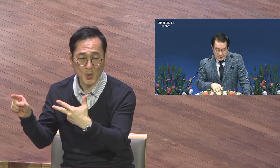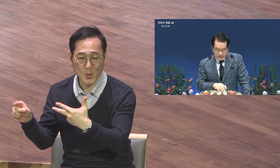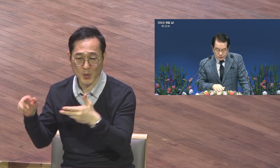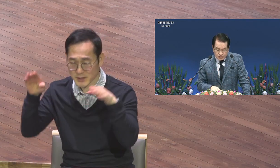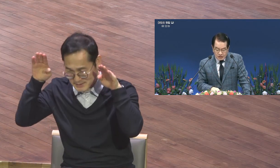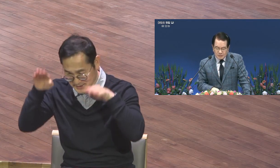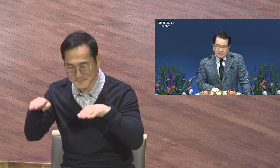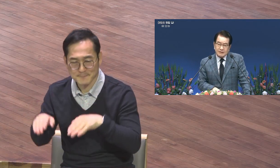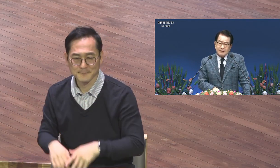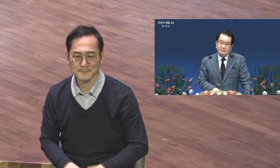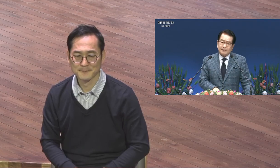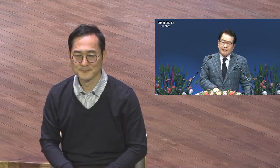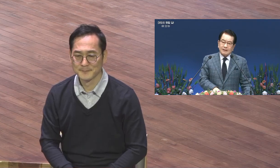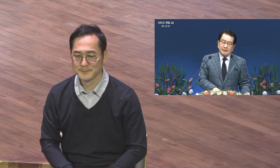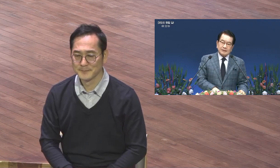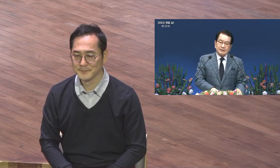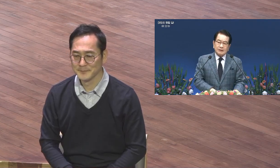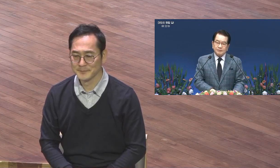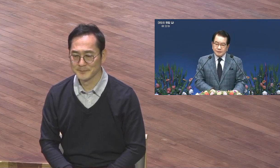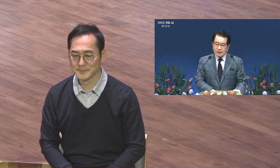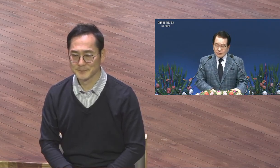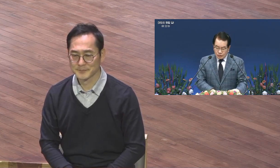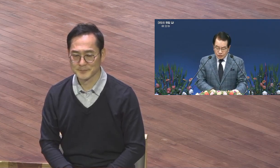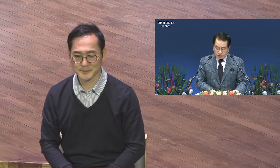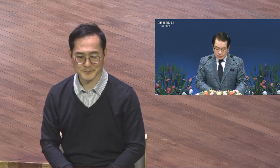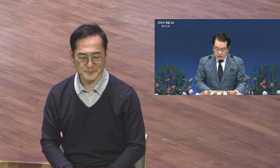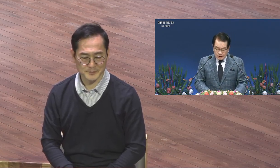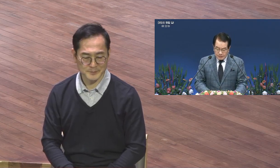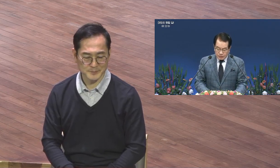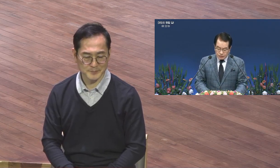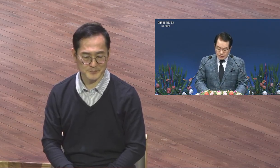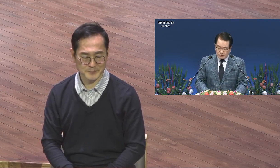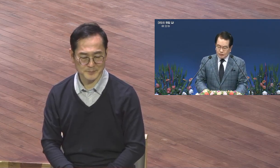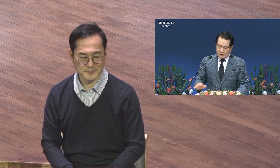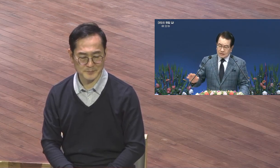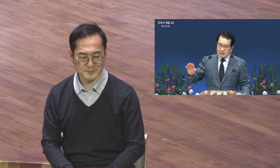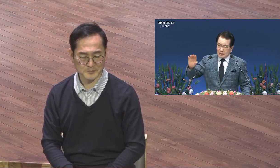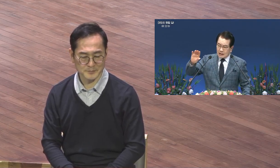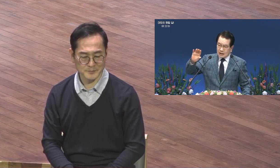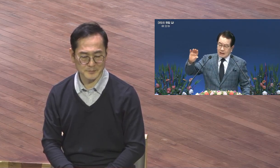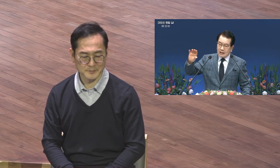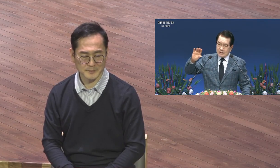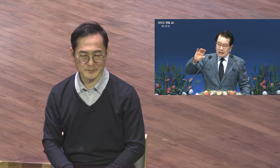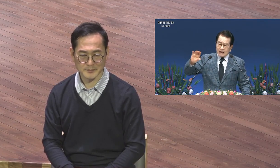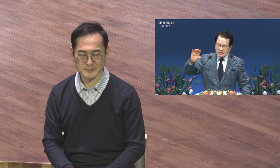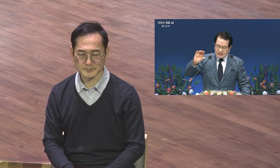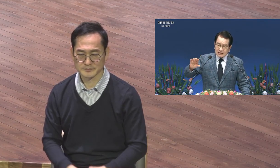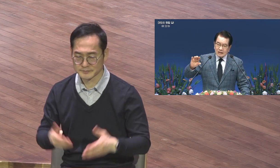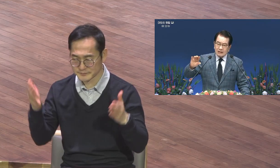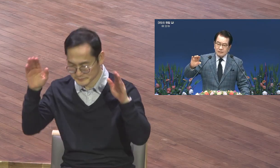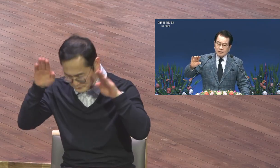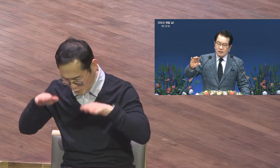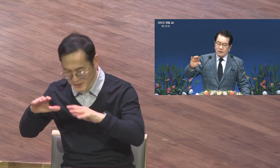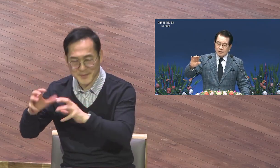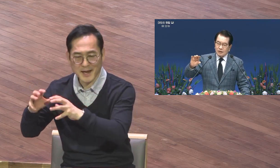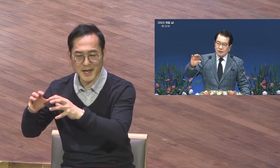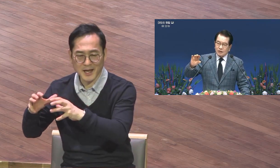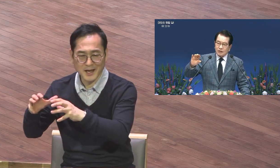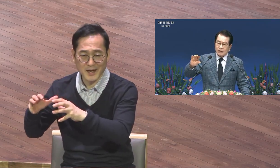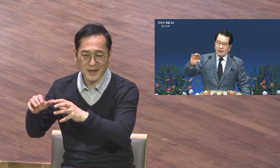그렇게 무슬림입니다. 헌법상으로는 그렇게 무슬림 완전 나라 자체가